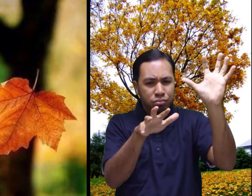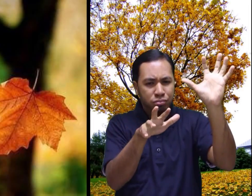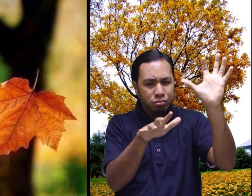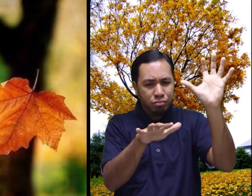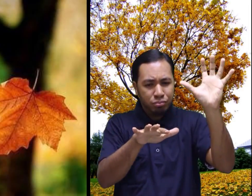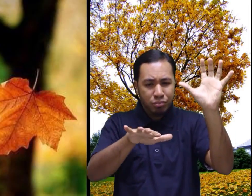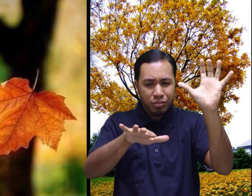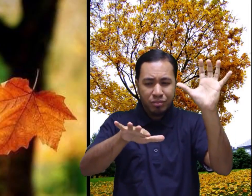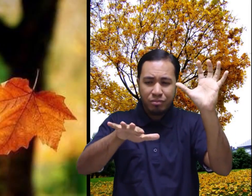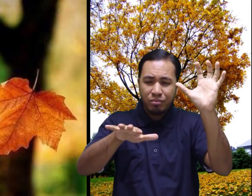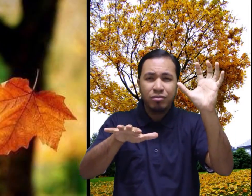Então tudo mudou.